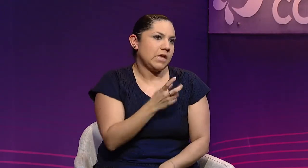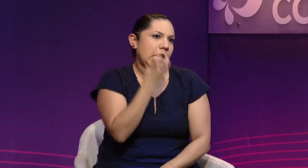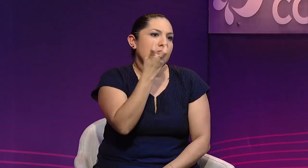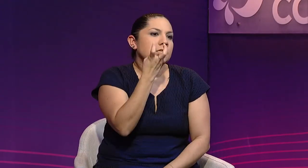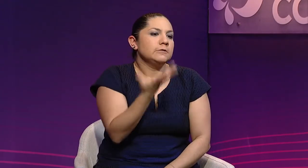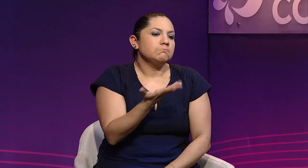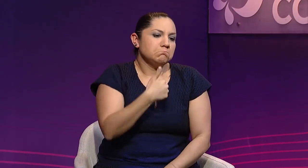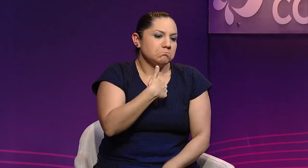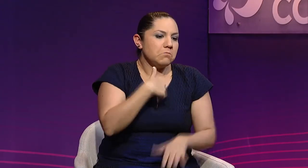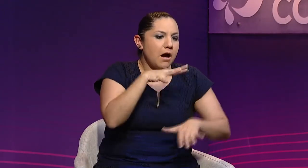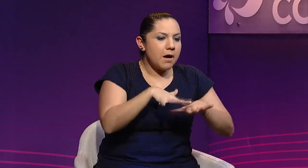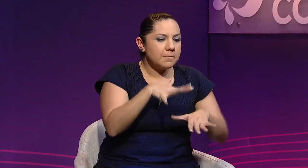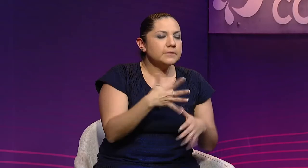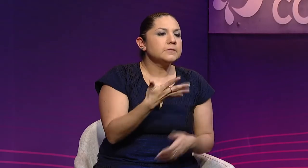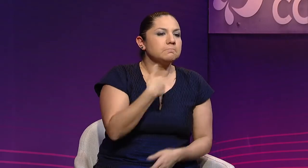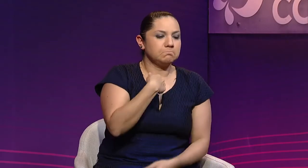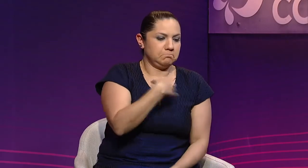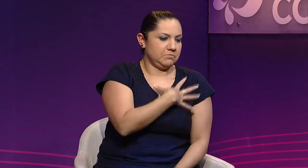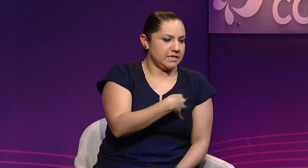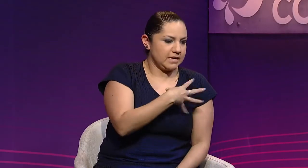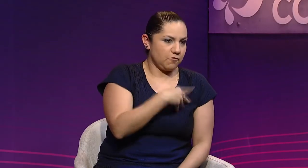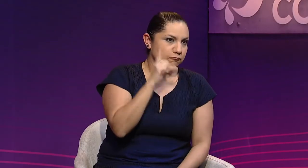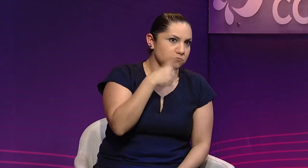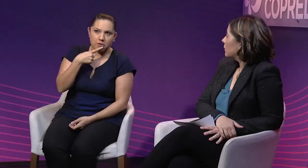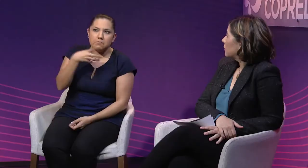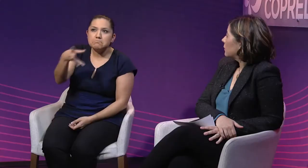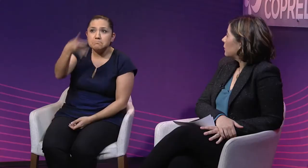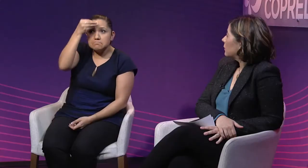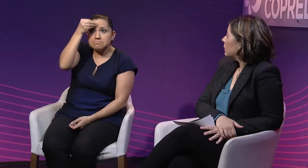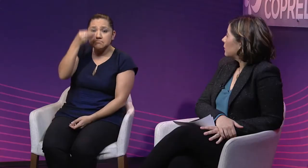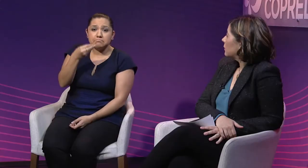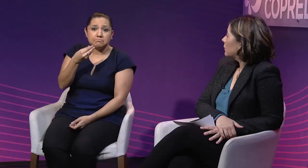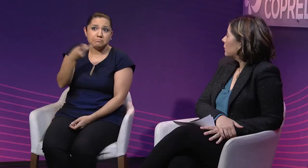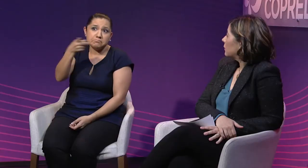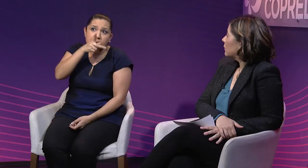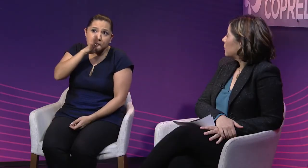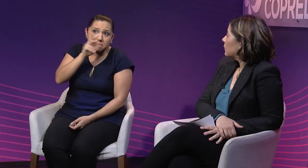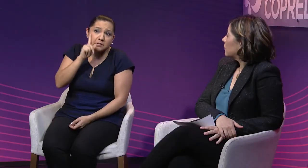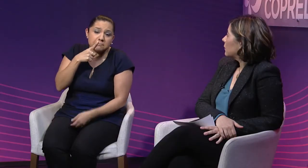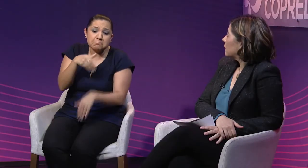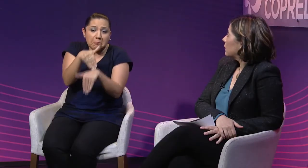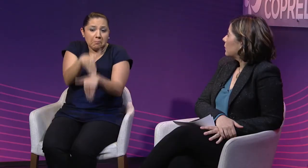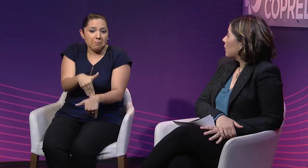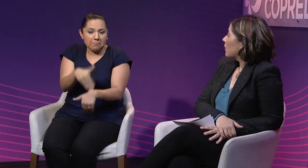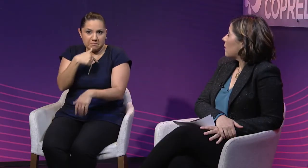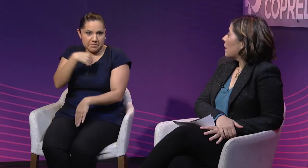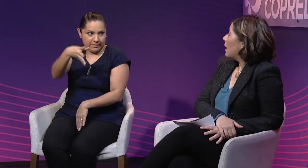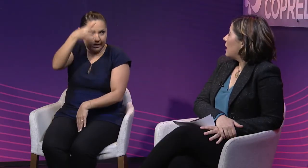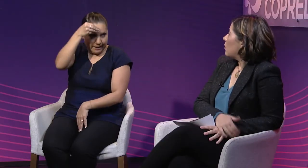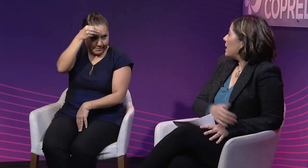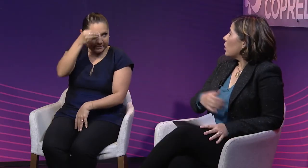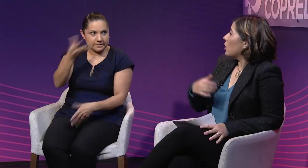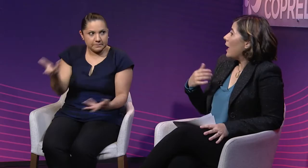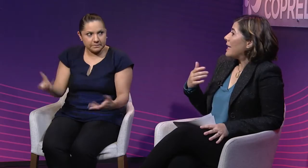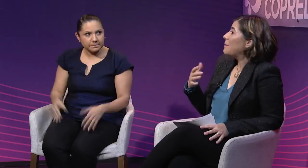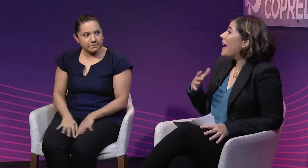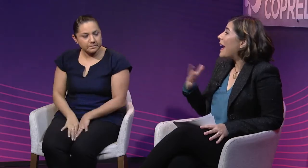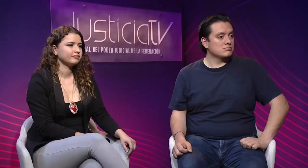oferta tanta capacitación para los intérpretes, pero lo cierto es que ya se está reconociendo. ¿Cuáles son las